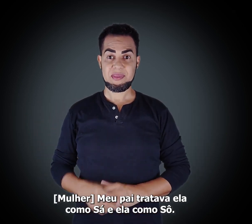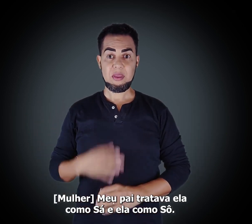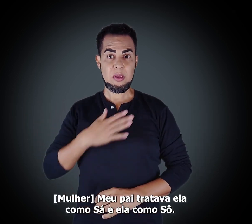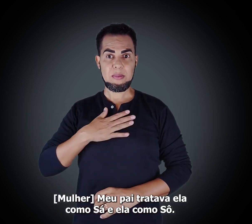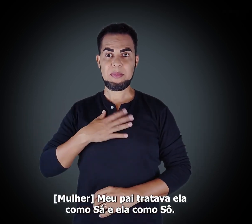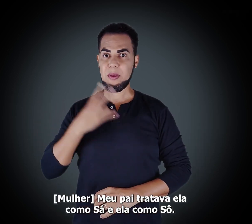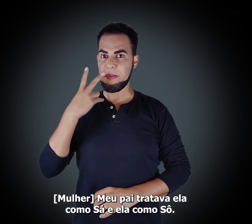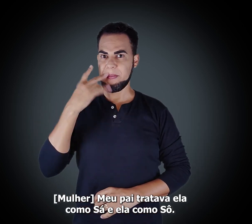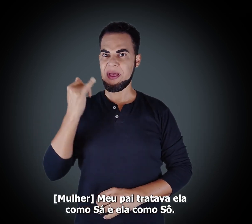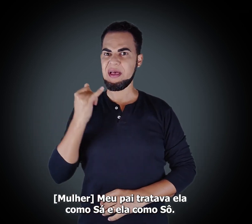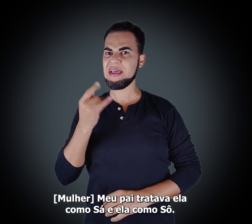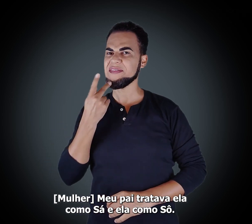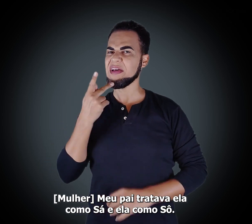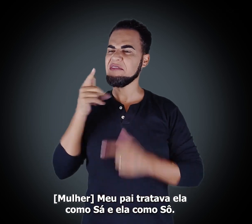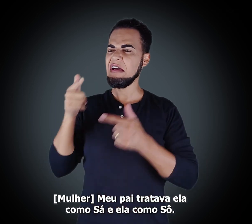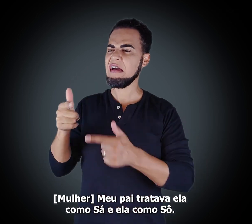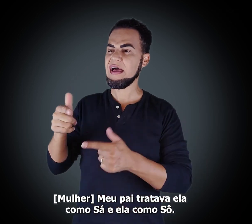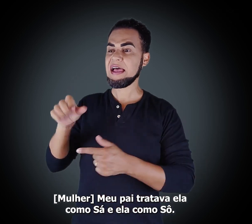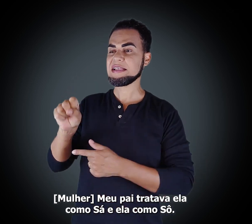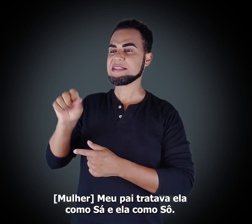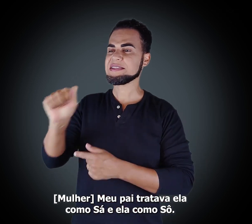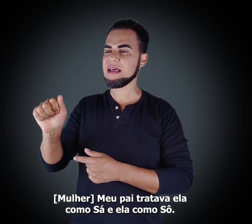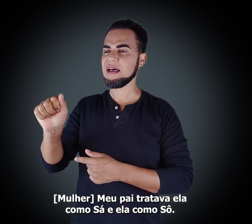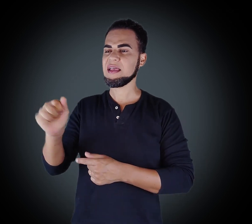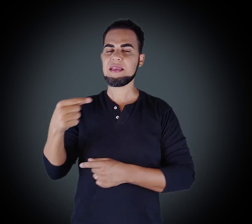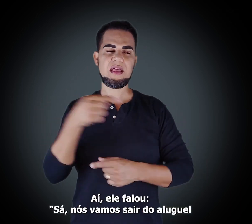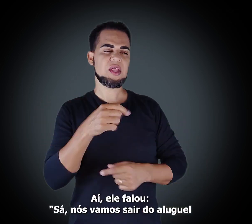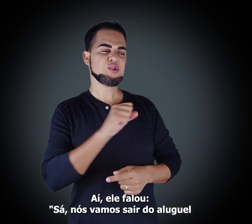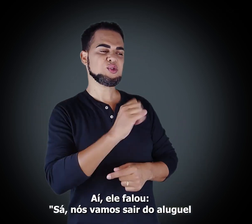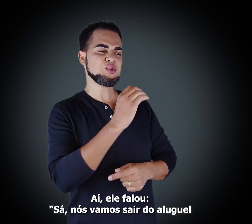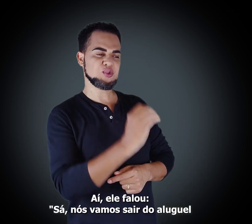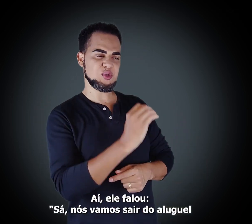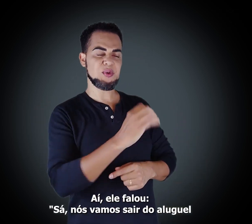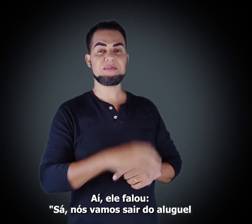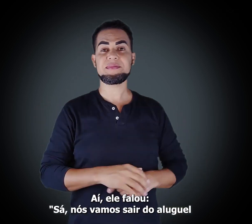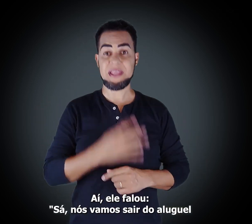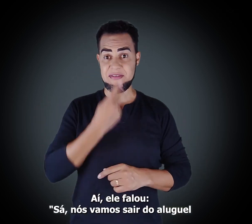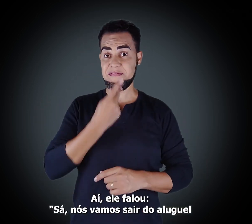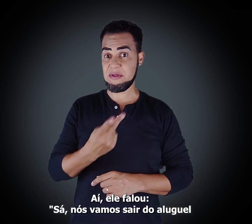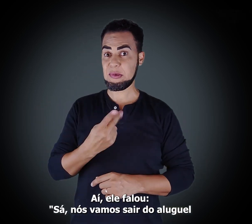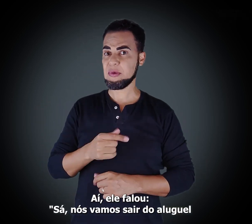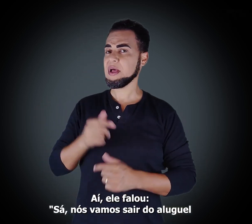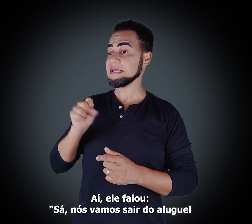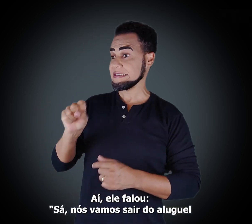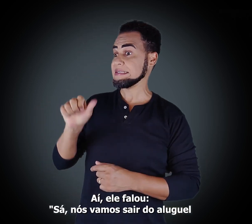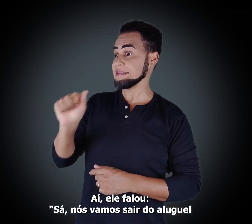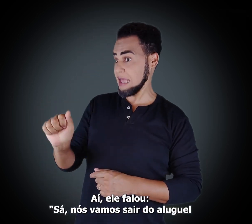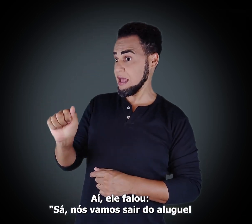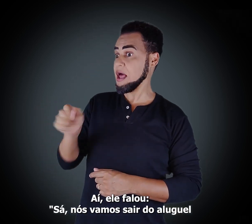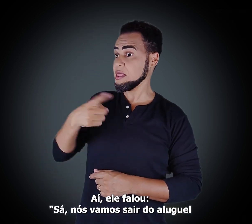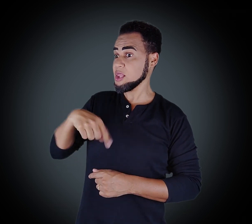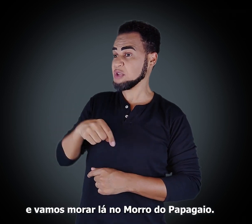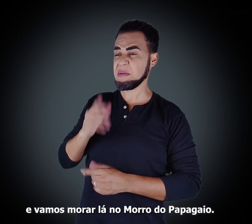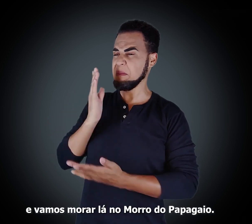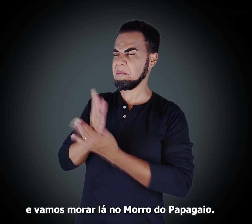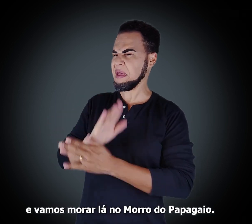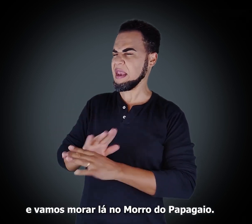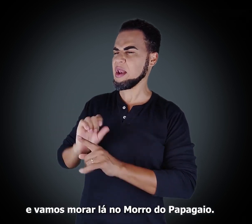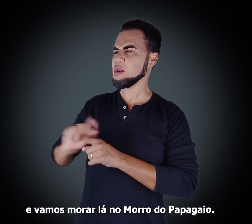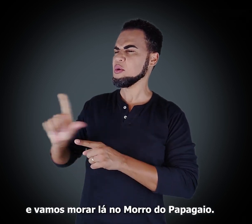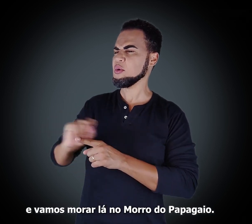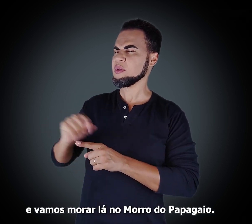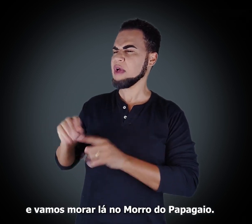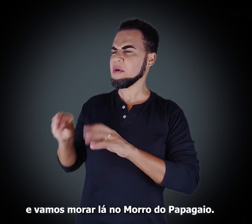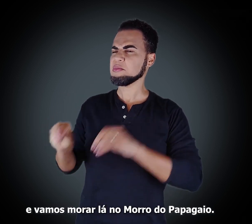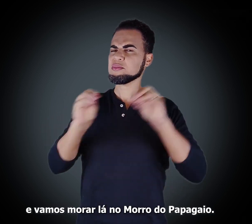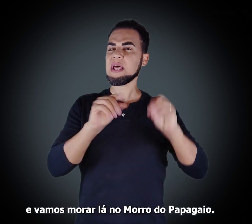Meu pai tratava ela como Sá e ela Sou. E aí ele falou: Sá, nós vamos sair do aluguel e nós vamos morar